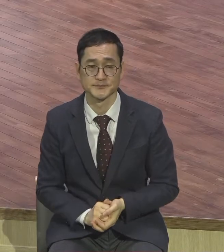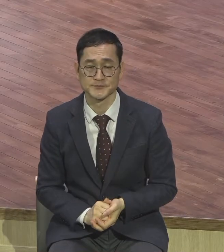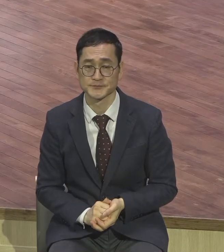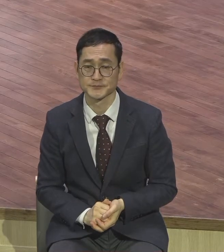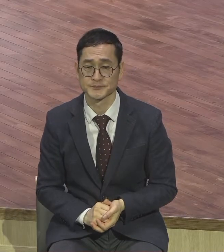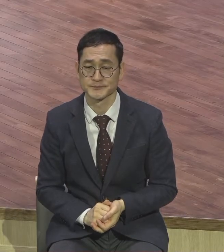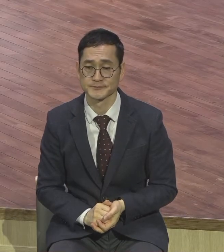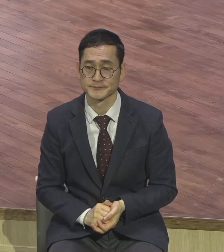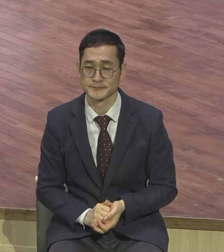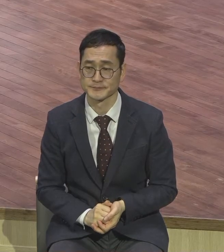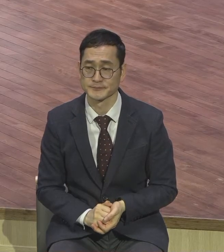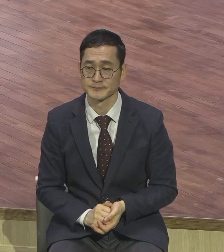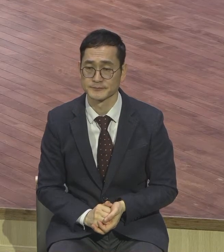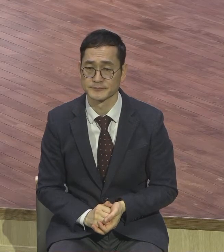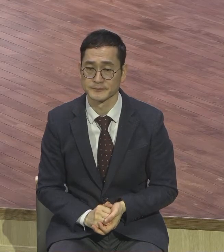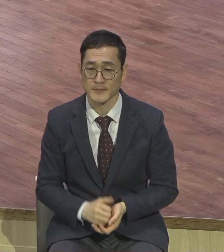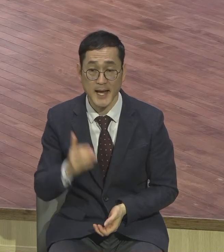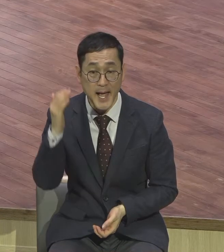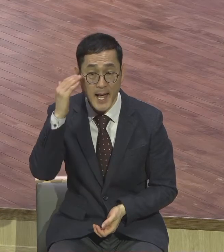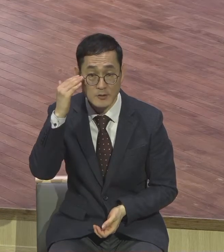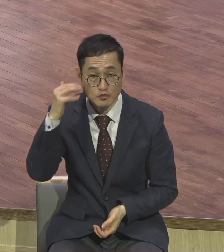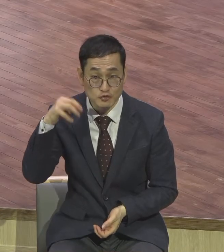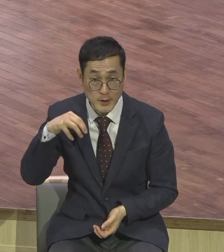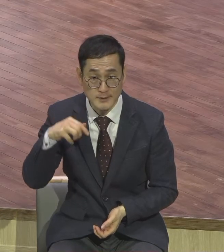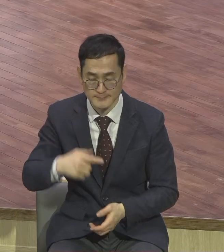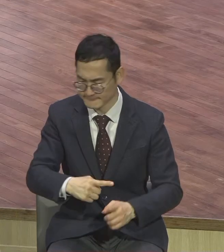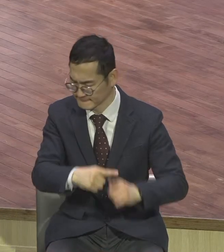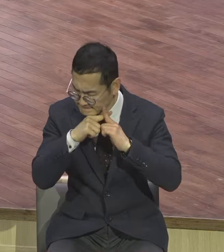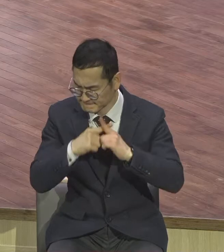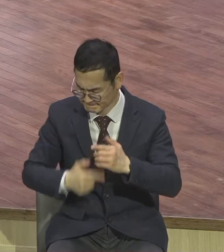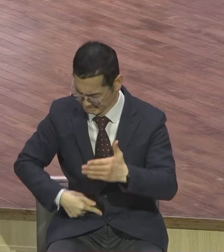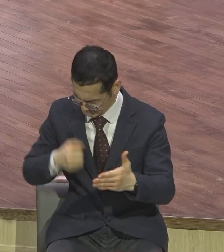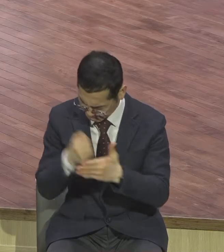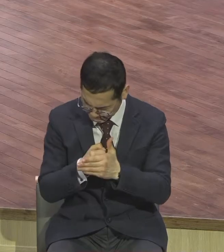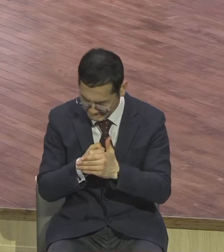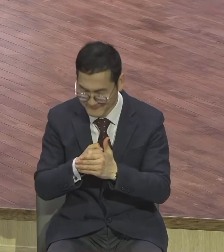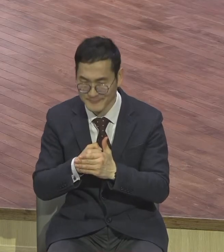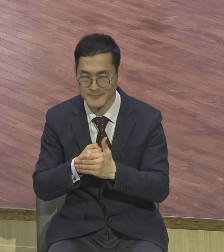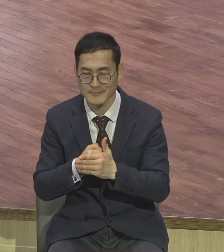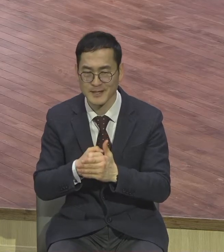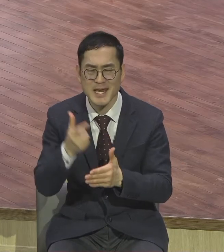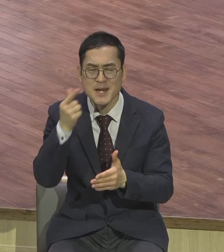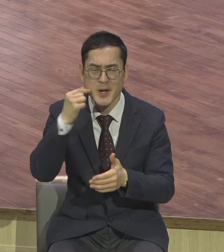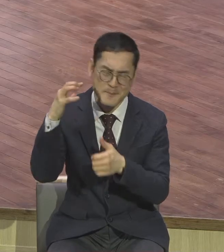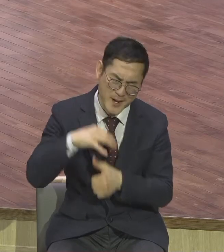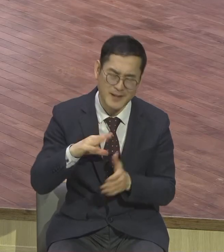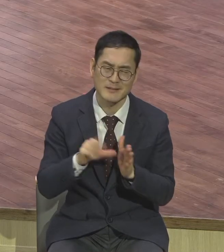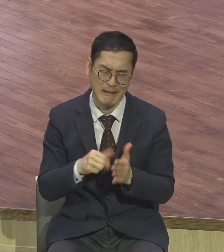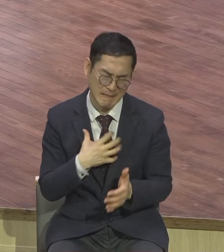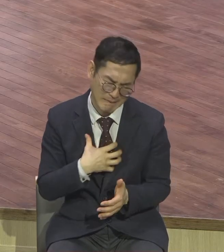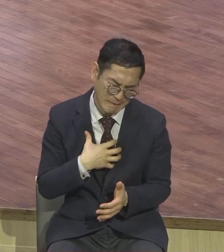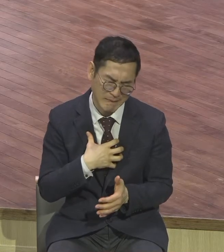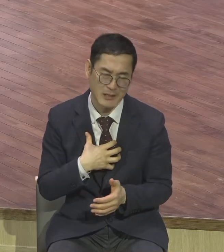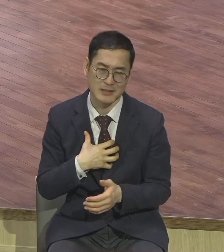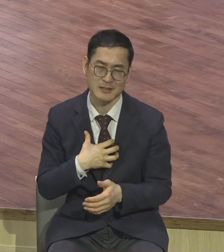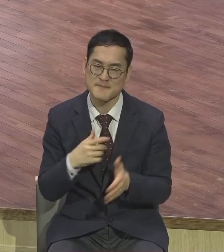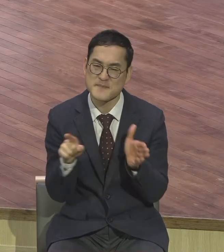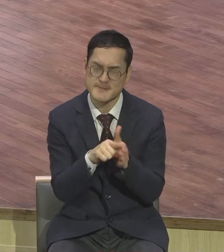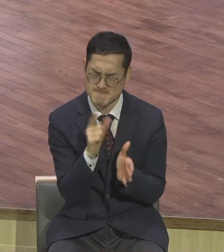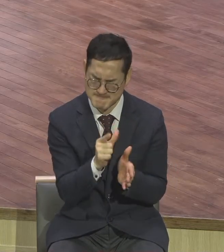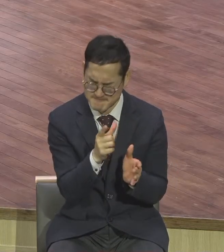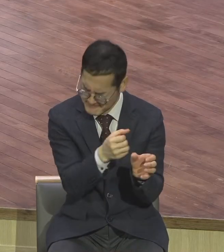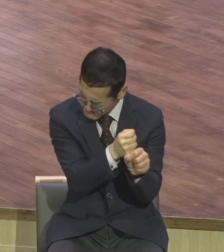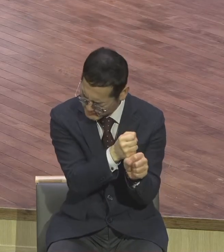이 찬송가는 우리나라에서도 일사각오의 믿음을 가지고 일제시대에 비법받으면서 믿음을 고수했던